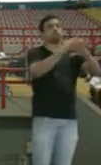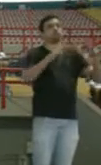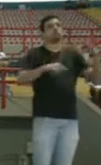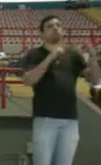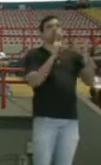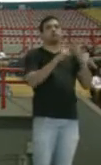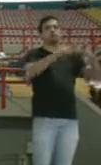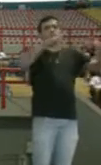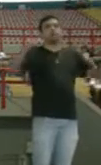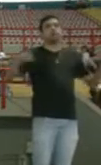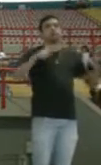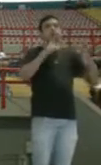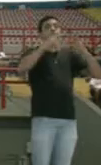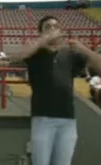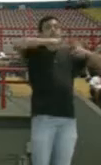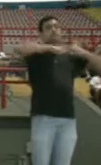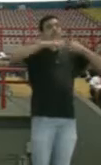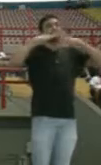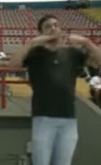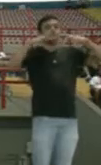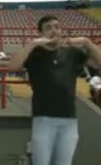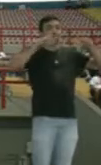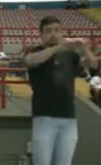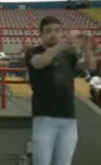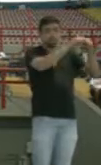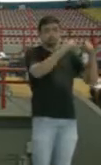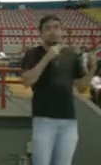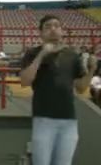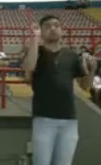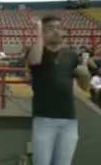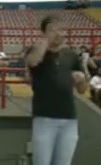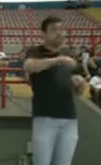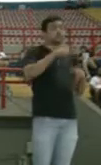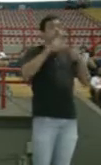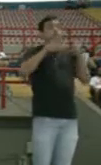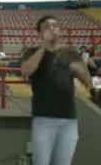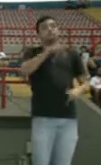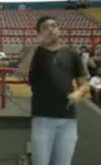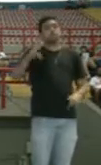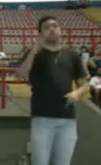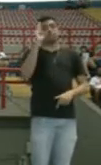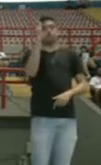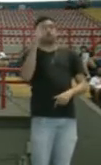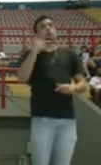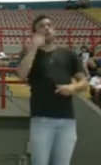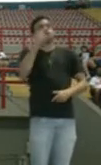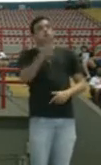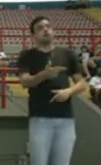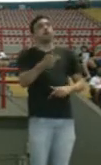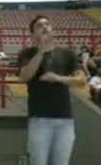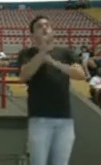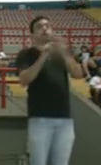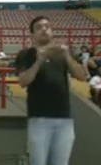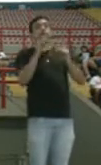urbanização, vamos ter problemas de impacto ambiental. Sim, os professores de biologia geralmente até